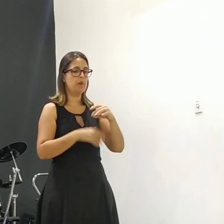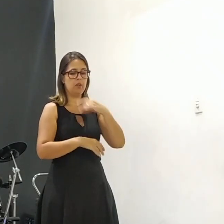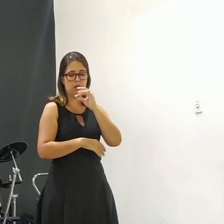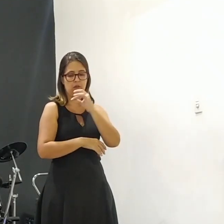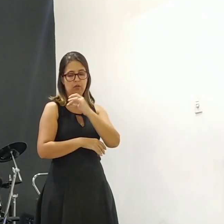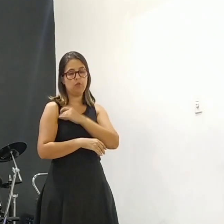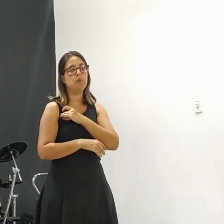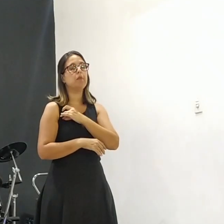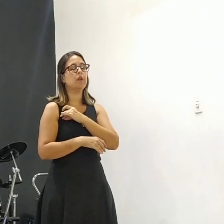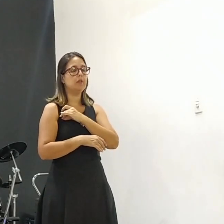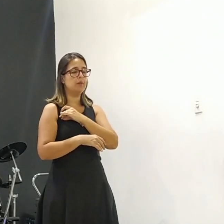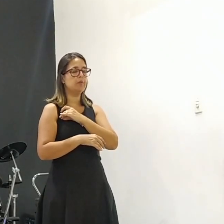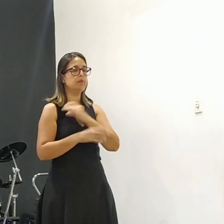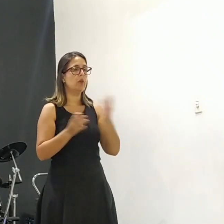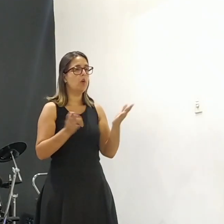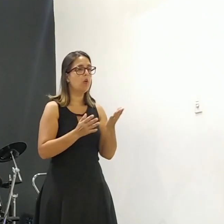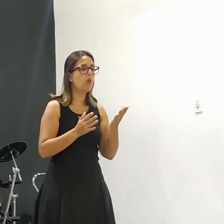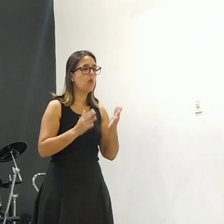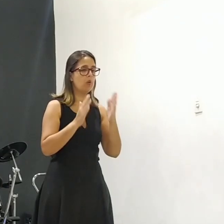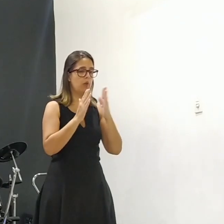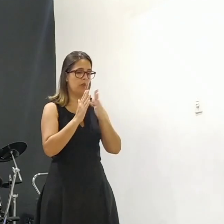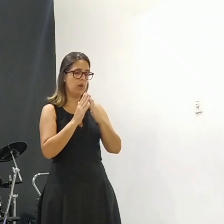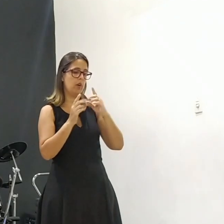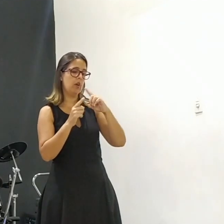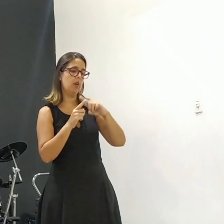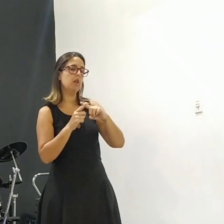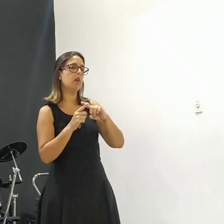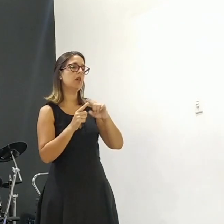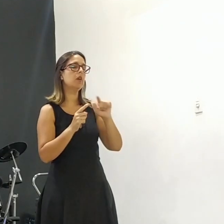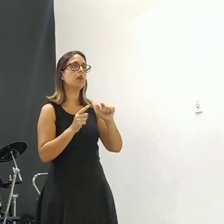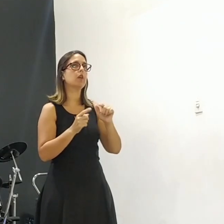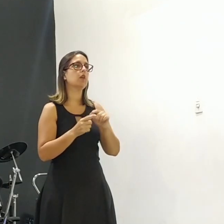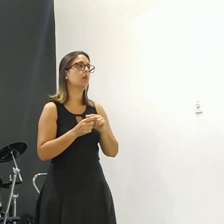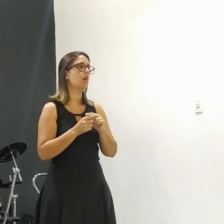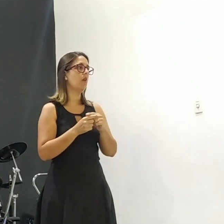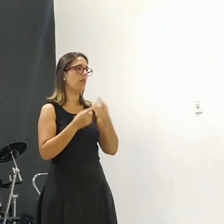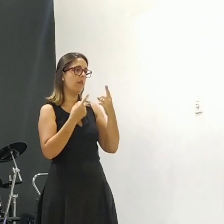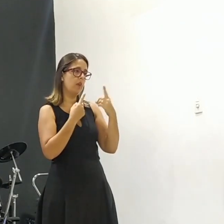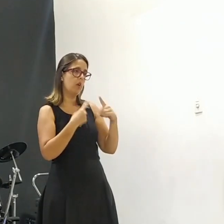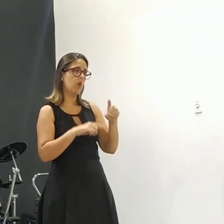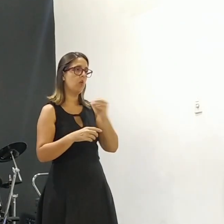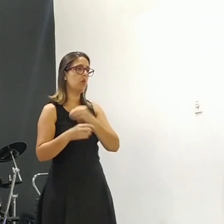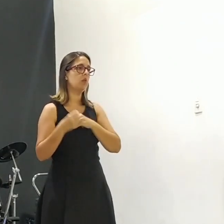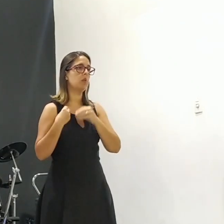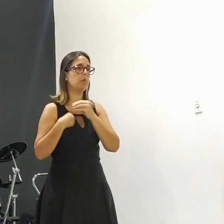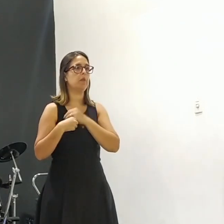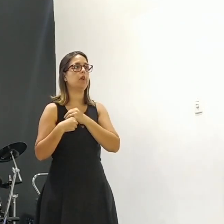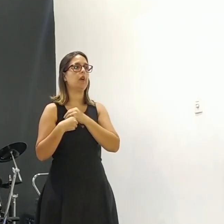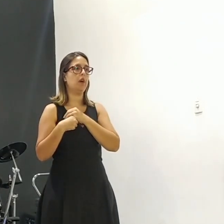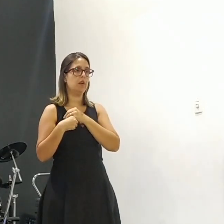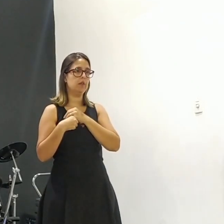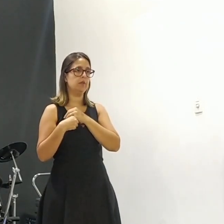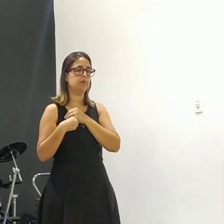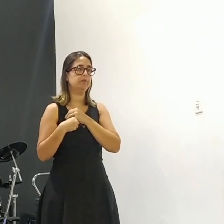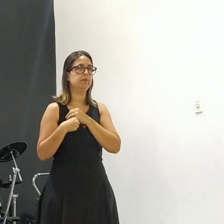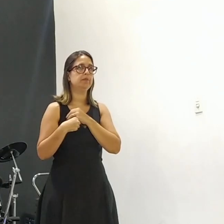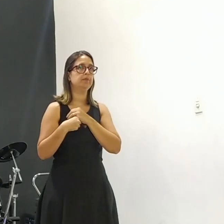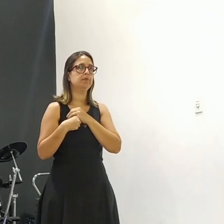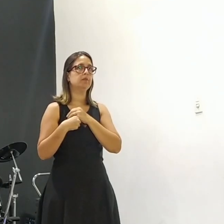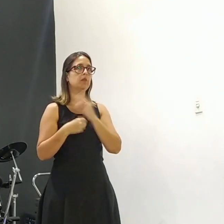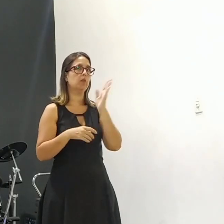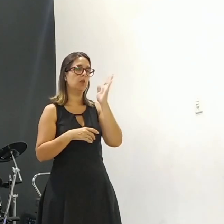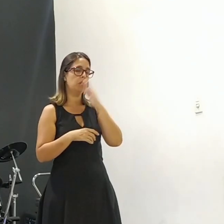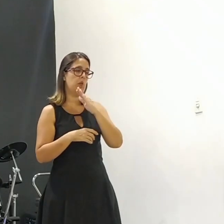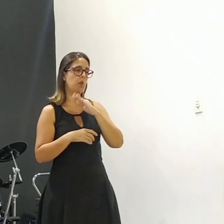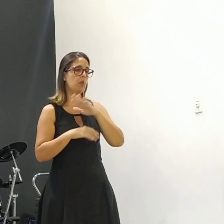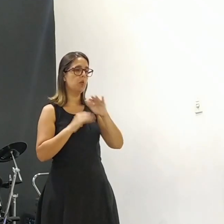os habitantes dessa casa. E essa fonte está jorrando contra o pecado e contra toda a impureza.